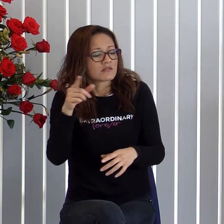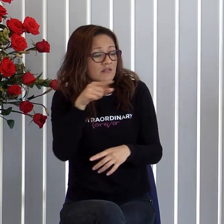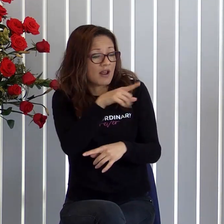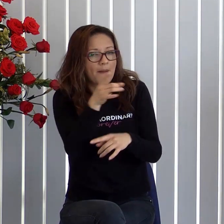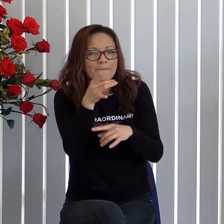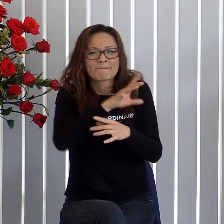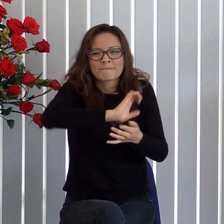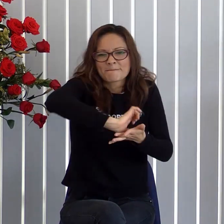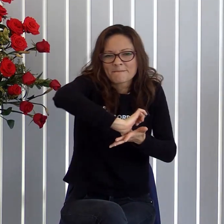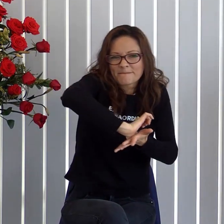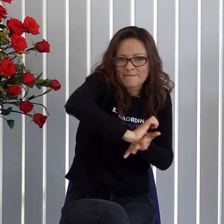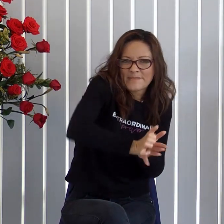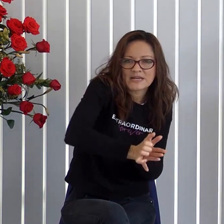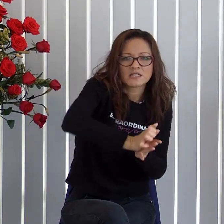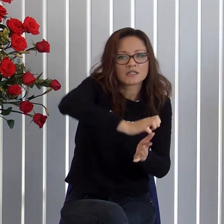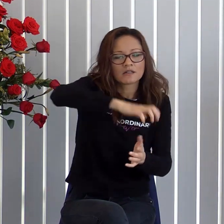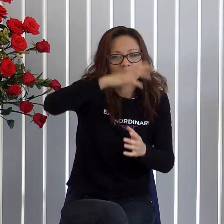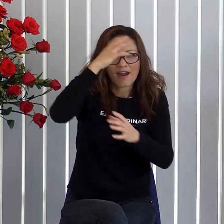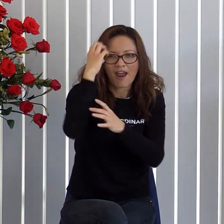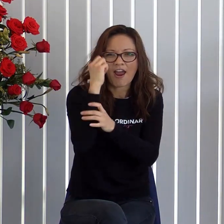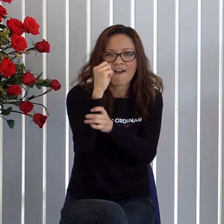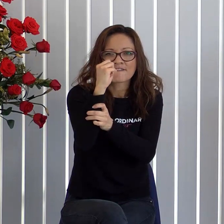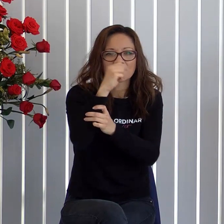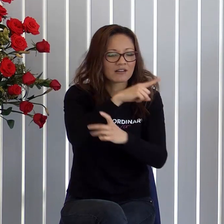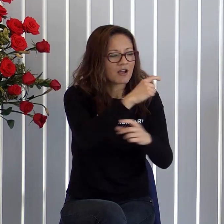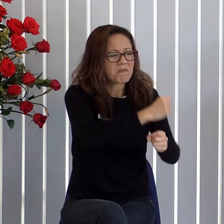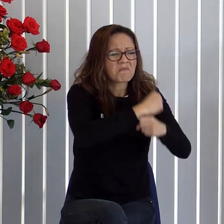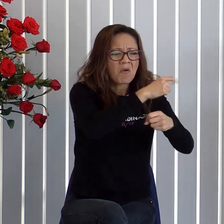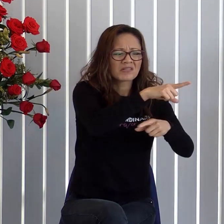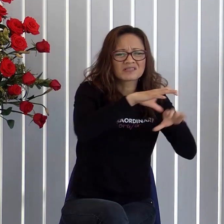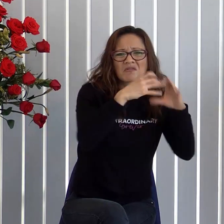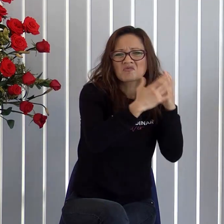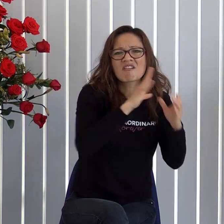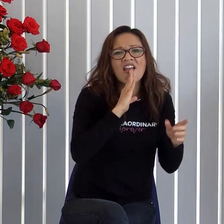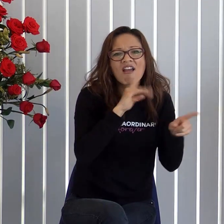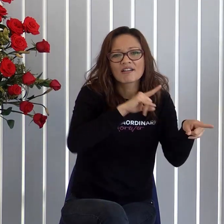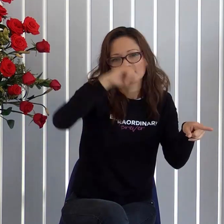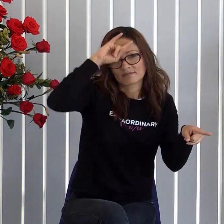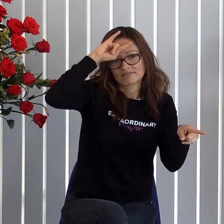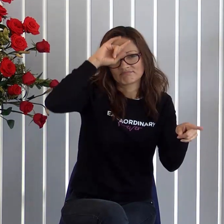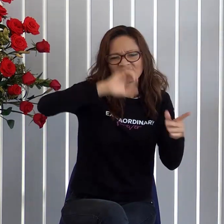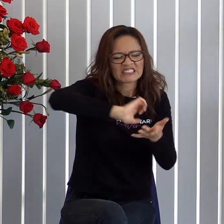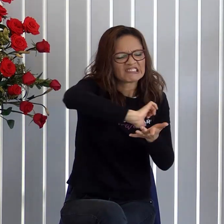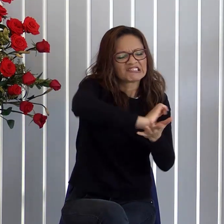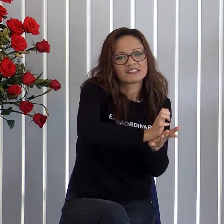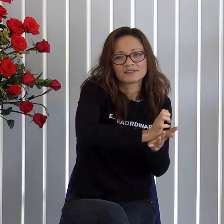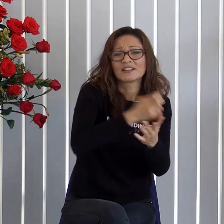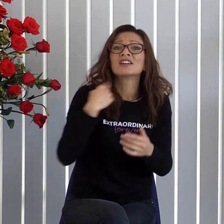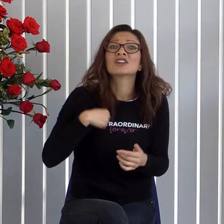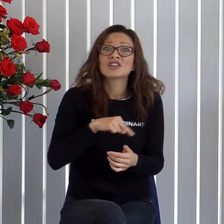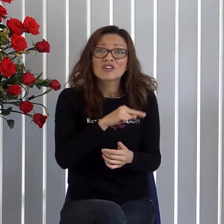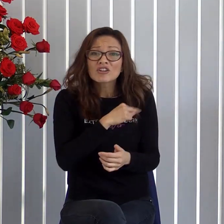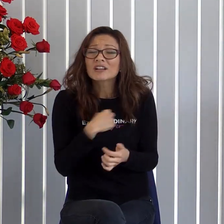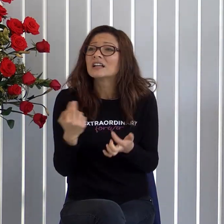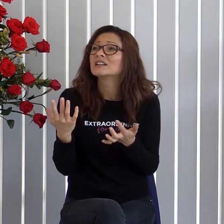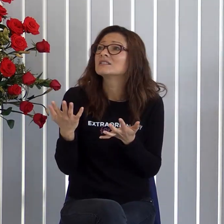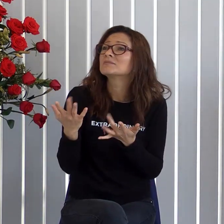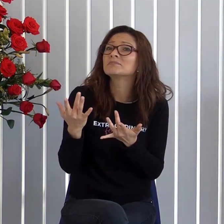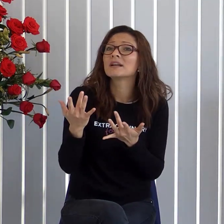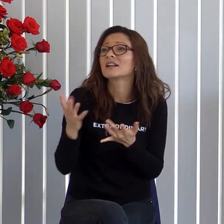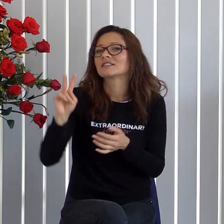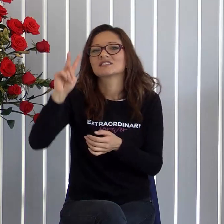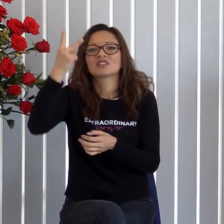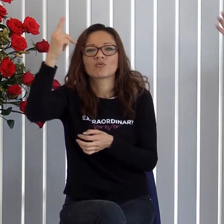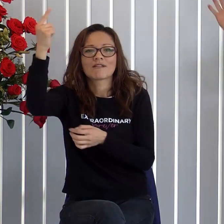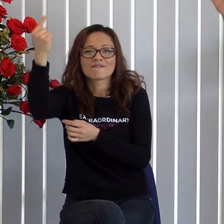la cabeza del poderoso de este mundo? Y nosotros todavía estamos esperando la